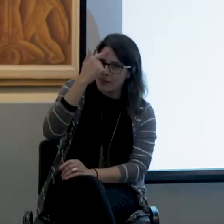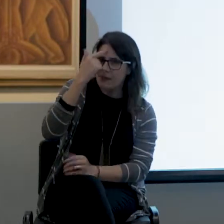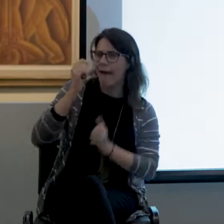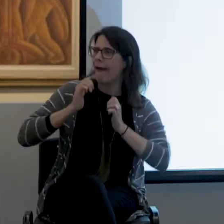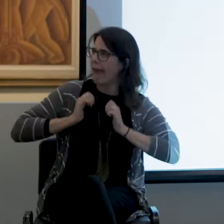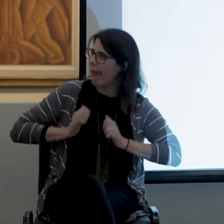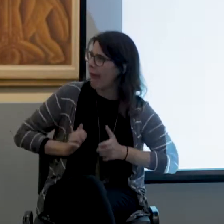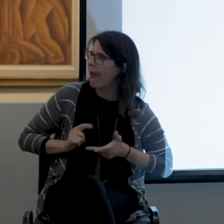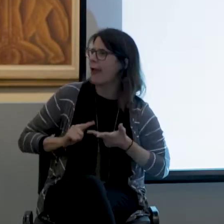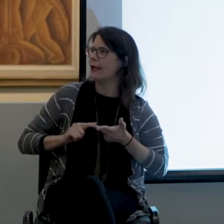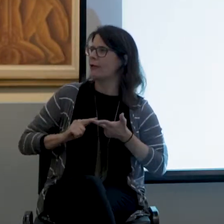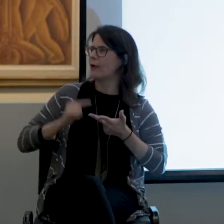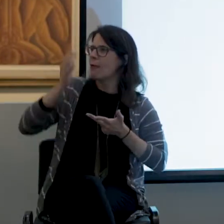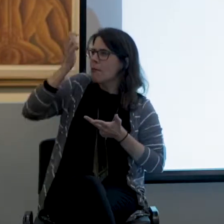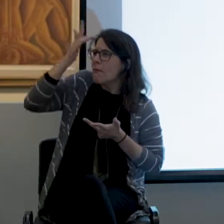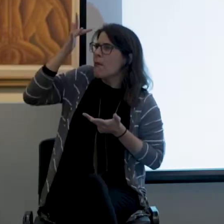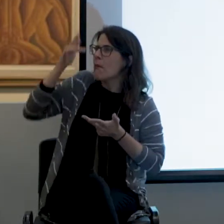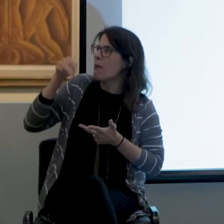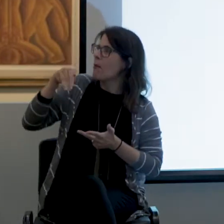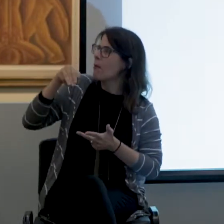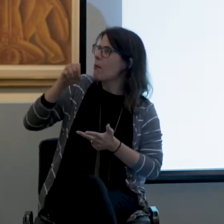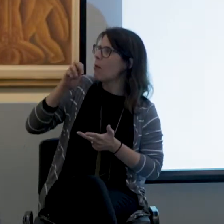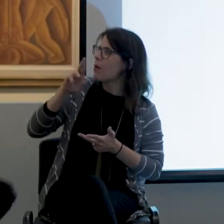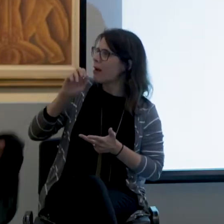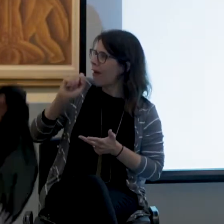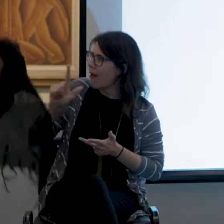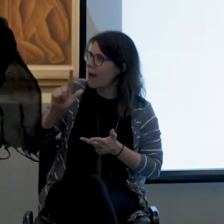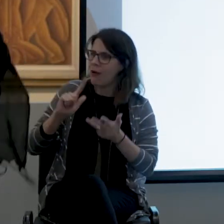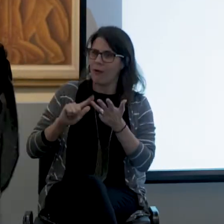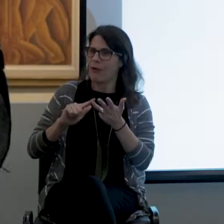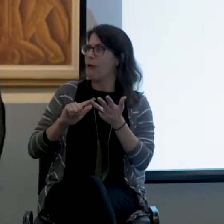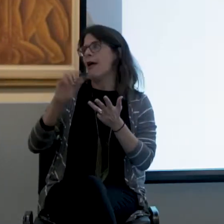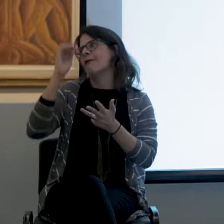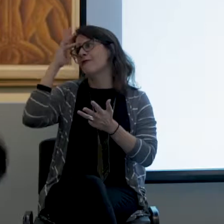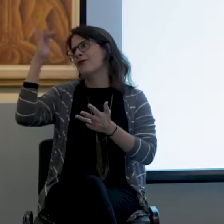dos humanistas, historiadores, filósofos, sociólogos,